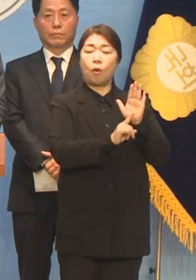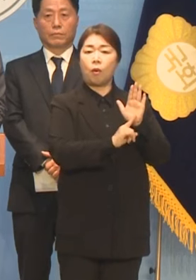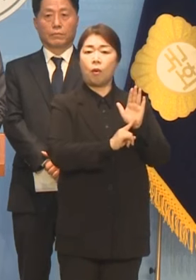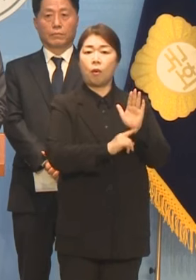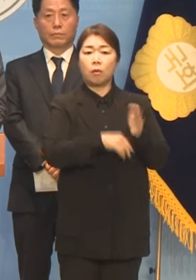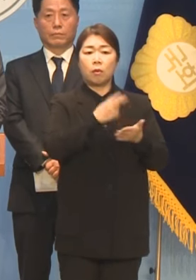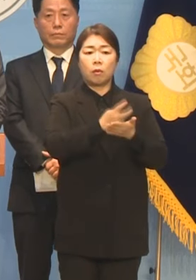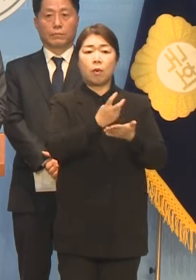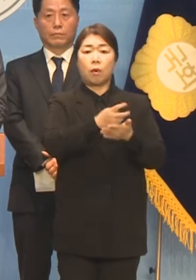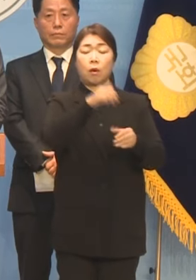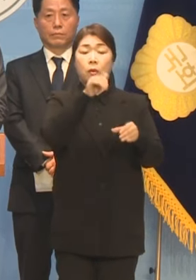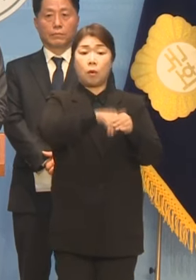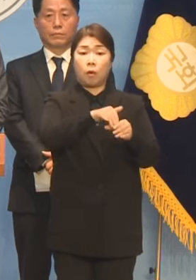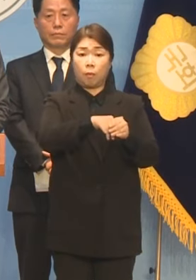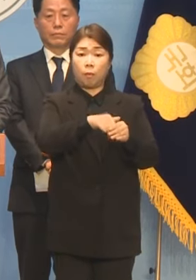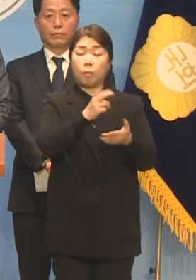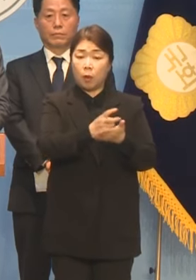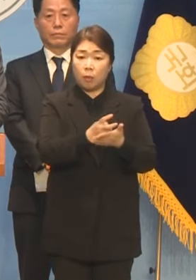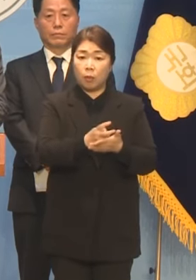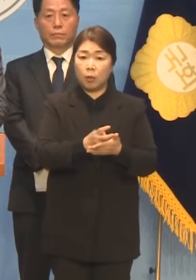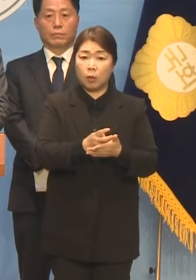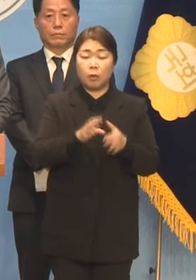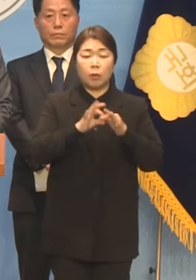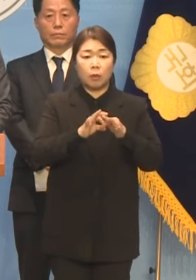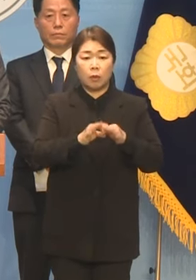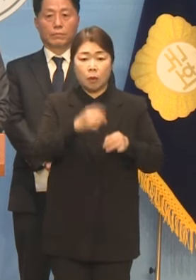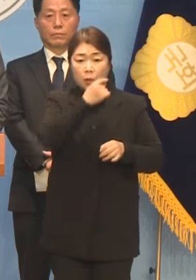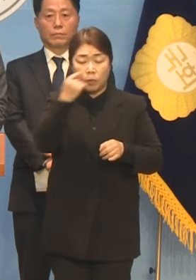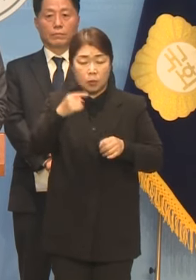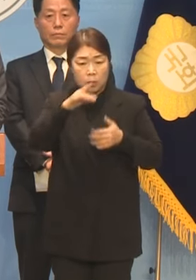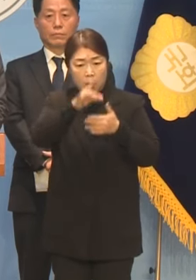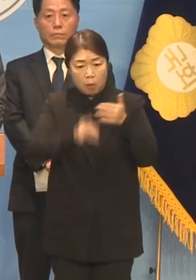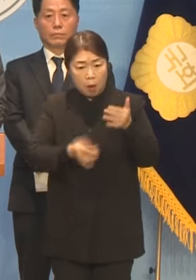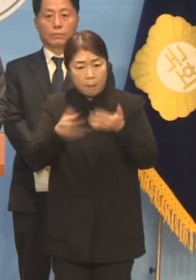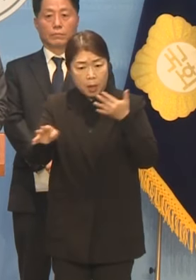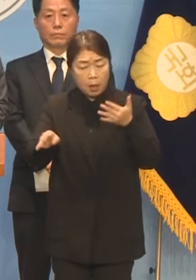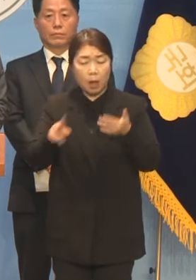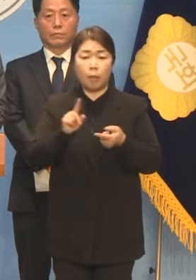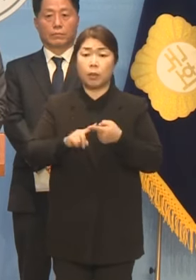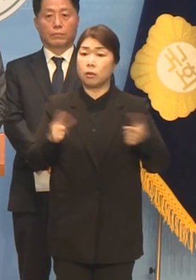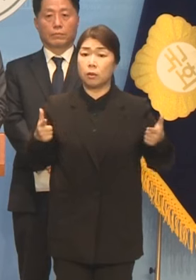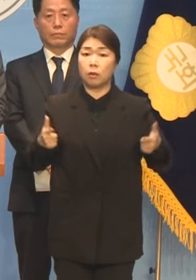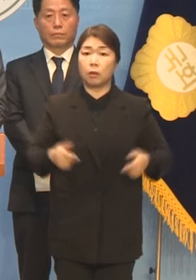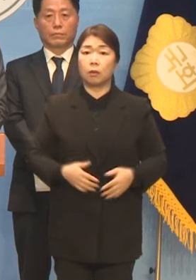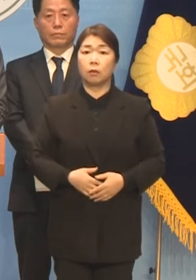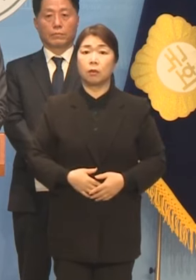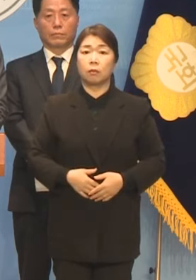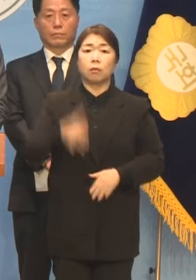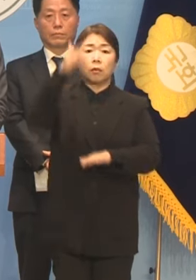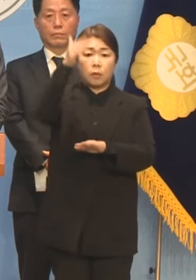선거법 사건으로 검증 대상 항목과는 직접적 관련이 없습니다